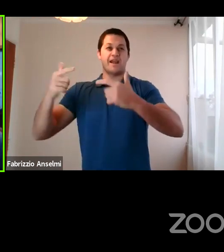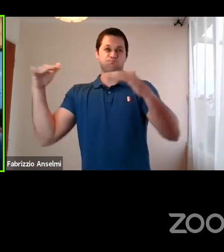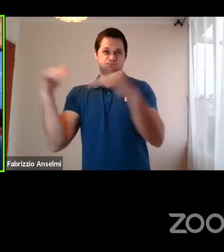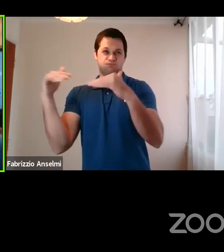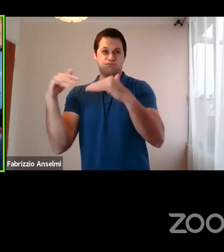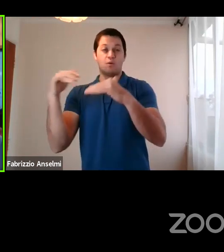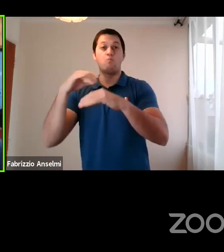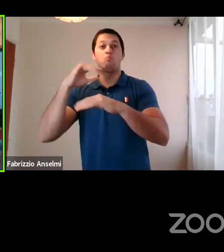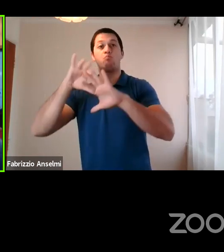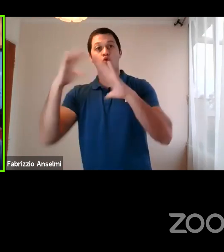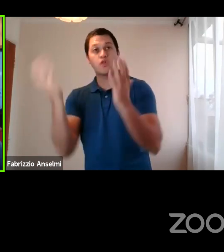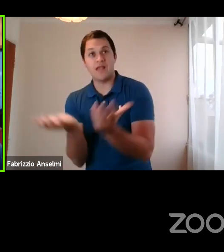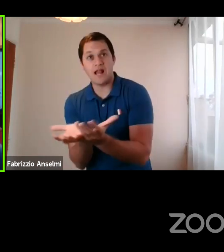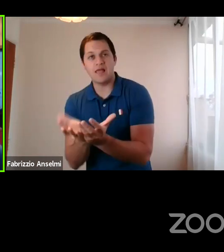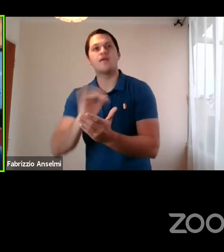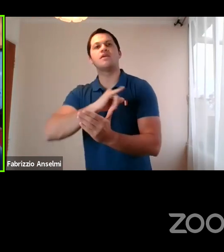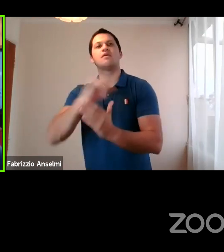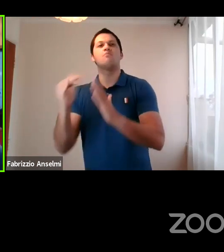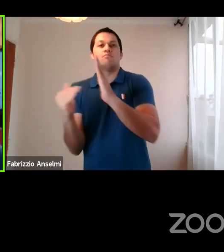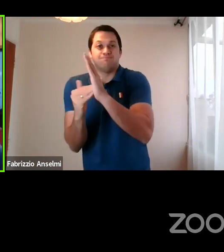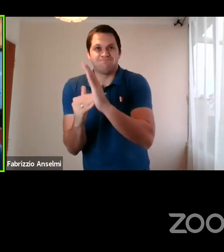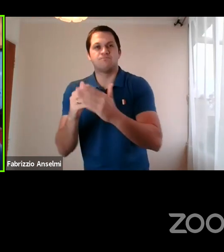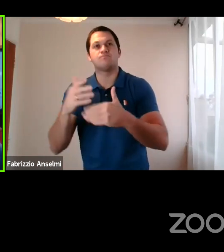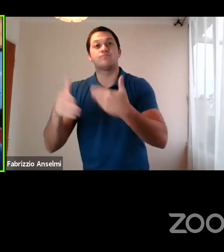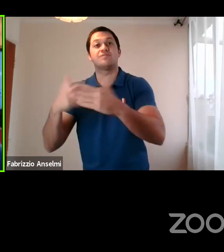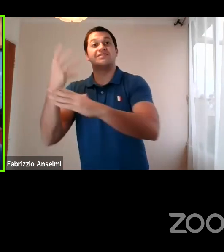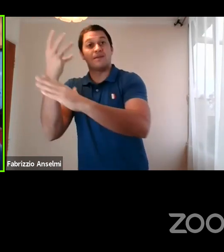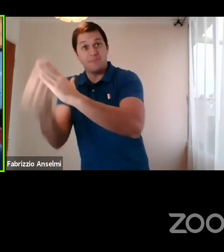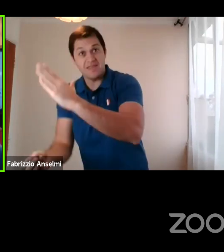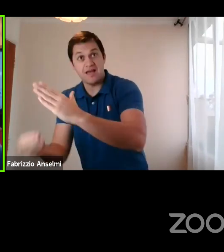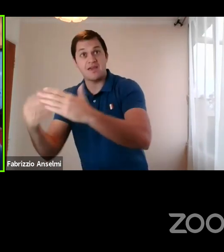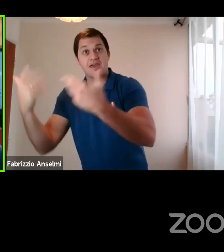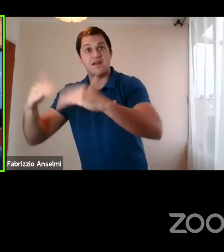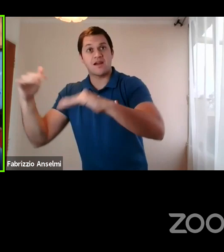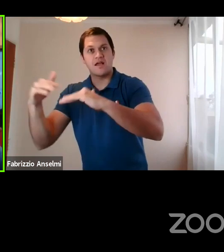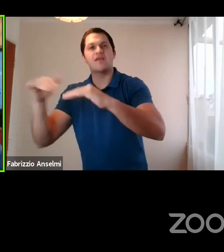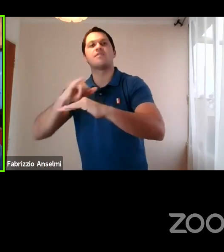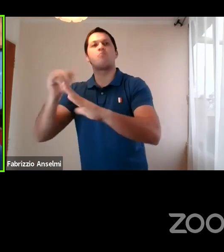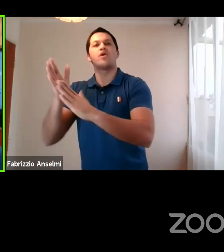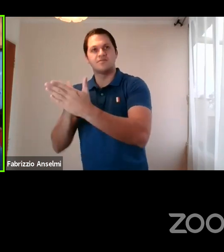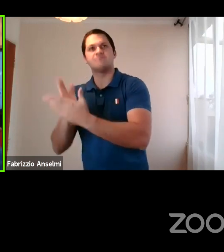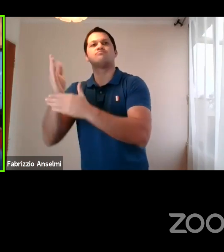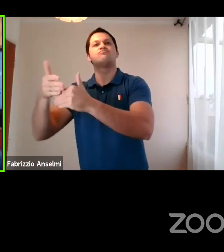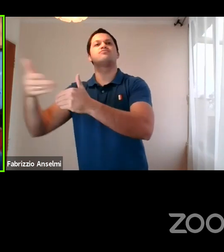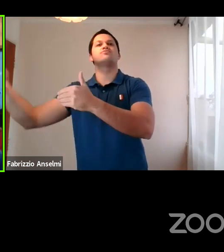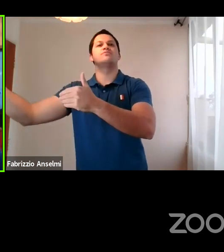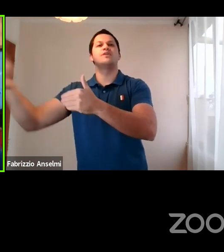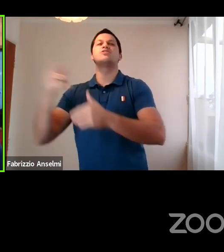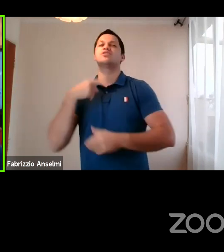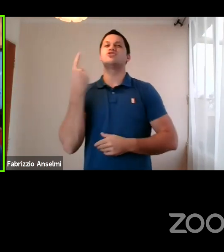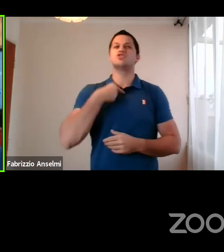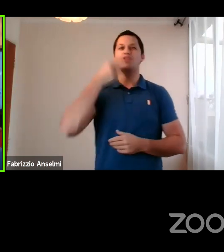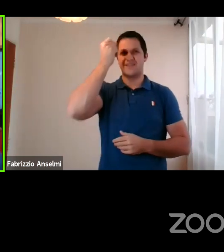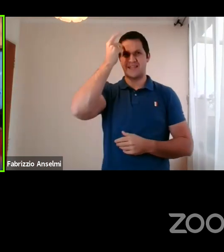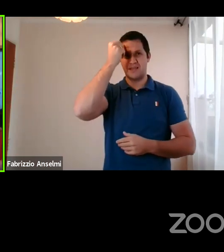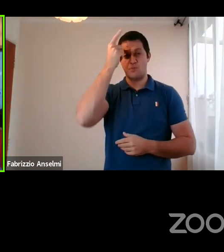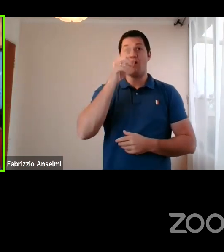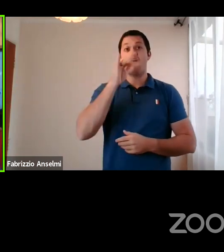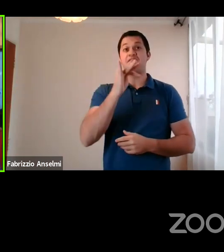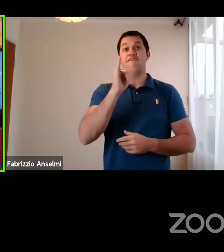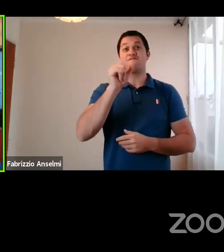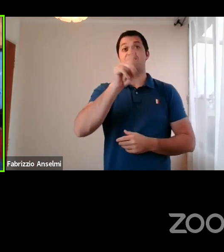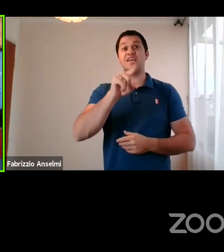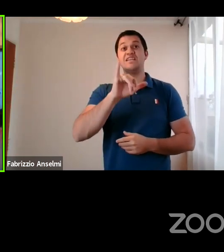ahí, para no alargar demasiado, ¿cierto?, que este nombre fisioterapia entonces nació a fines del siglo XIX y tuvo una